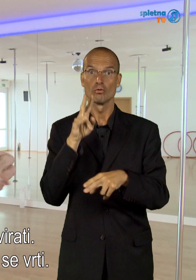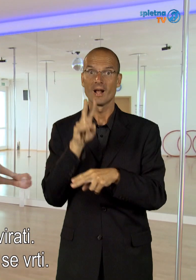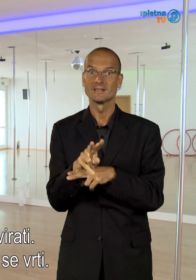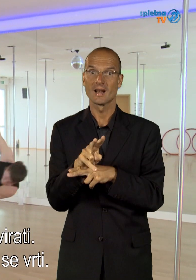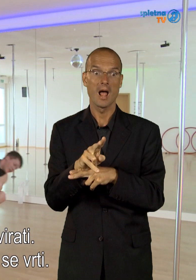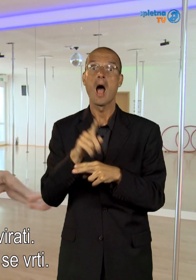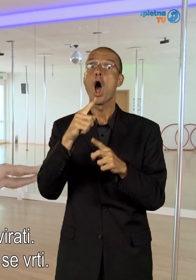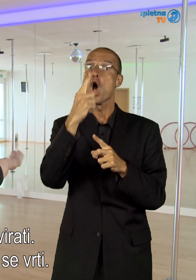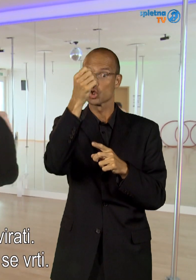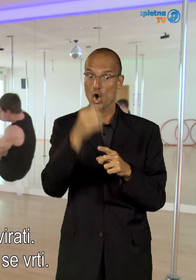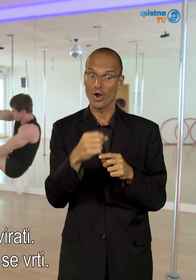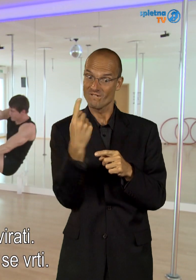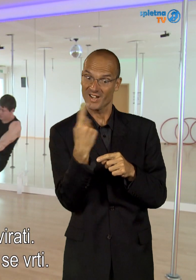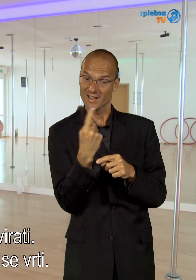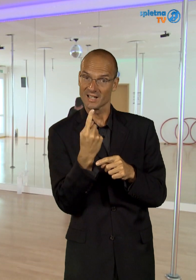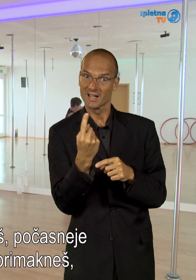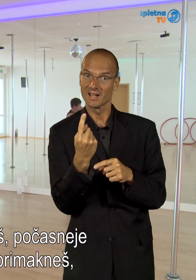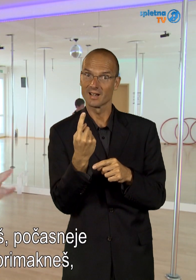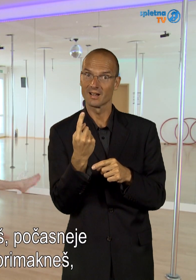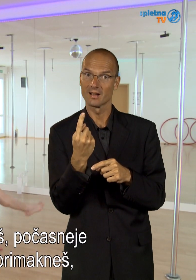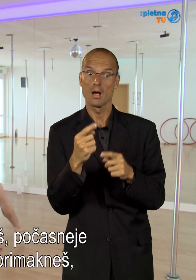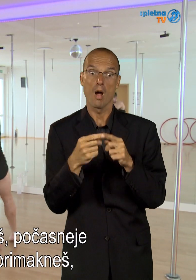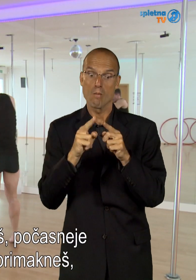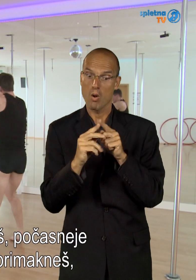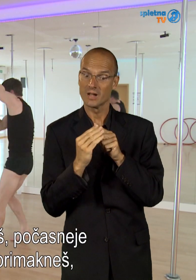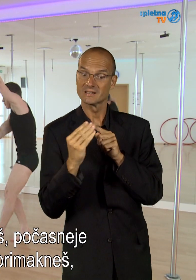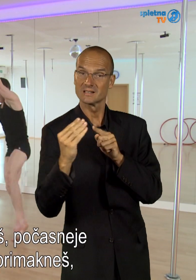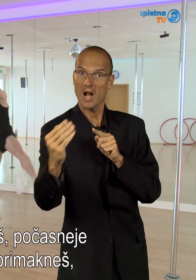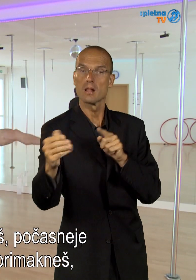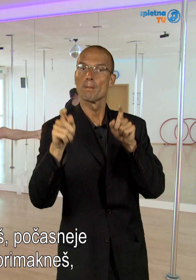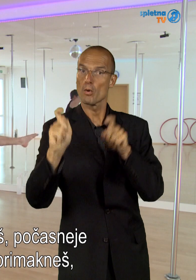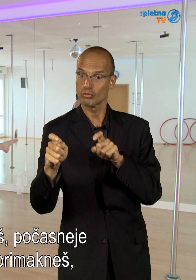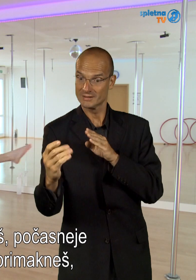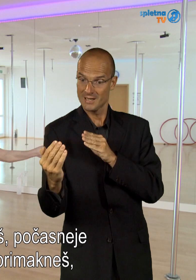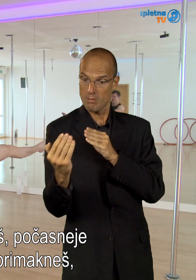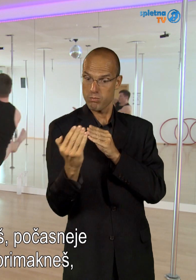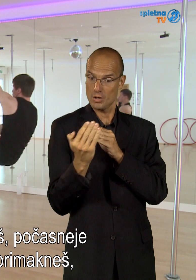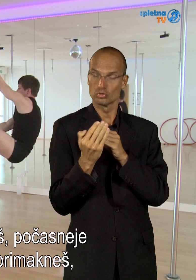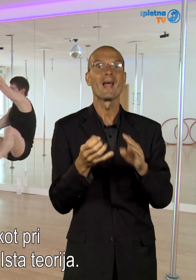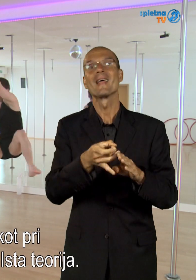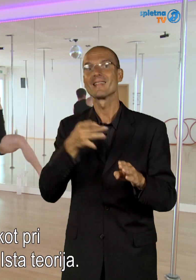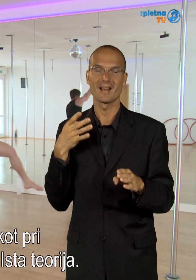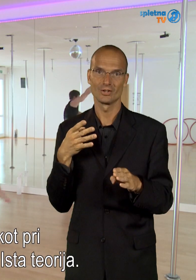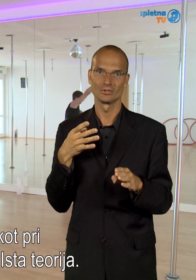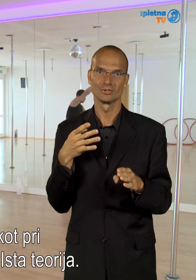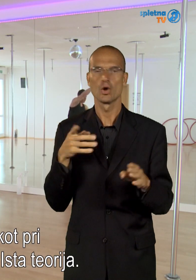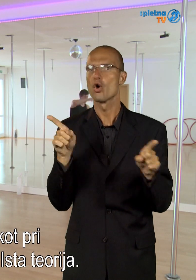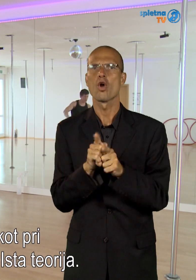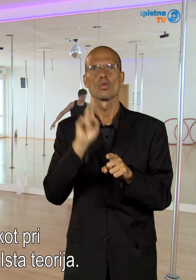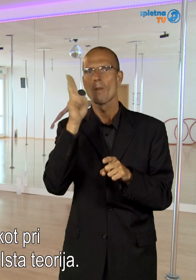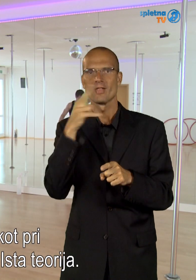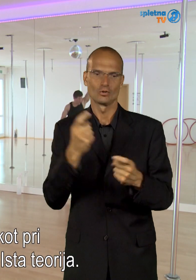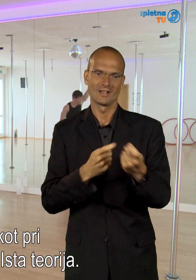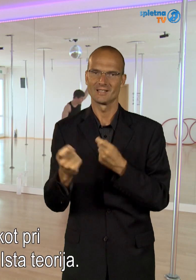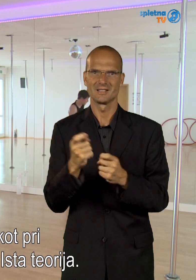moreš bremzati, drog se vrti, kakor se vrti. Potem pa bolj stran, ko greš od droga, počasneje gre, bližje, ko greš, hitreje gre. Tako, kot pri umetnostnem